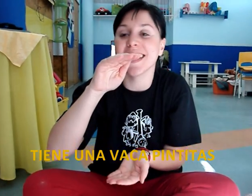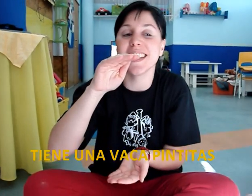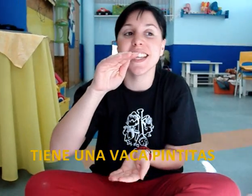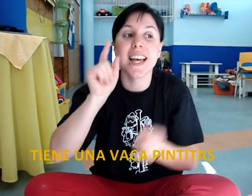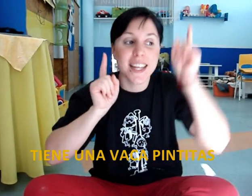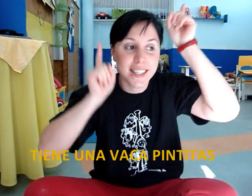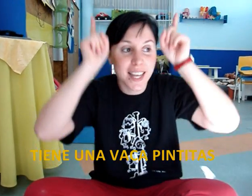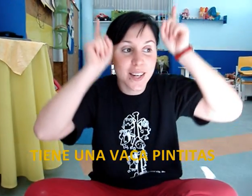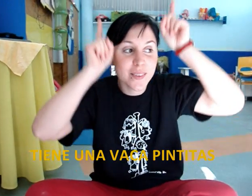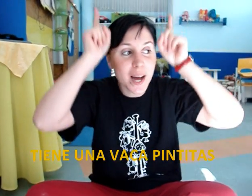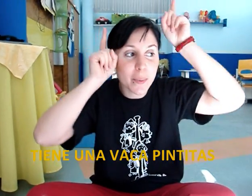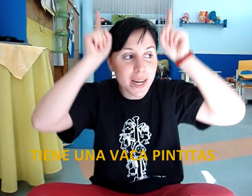chiquitín tiene una vaca